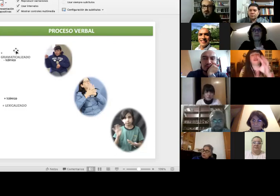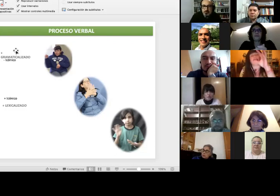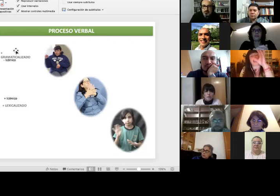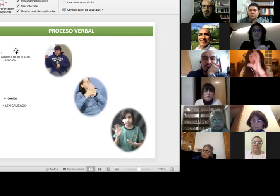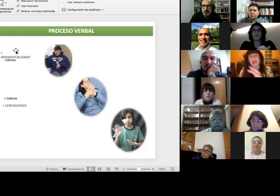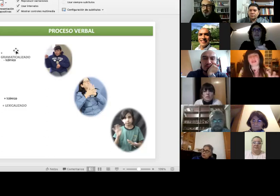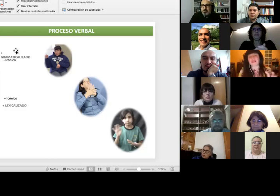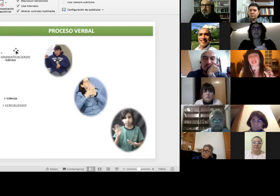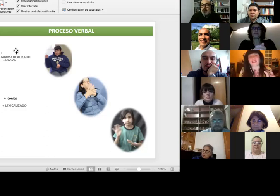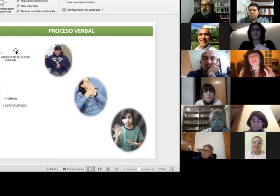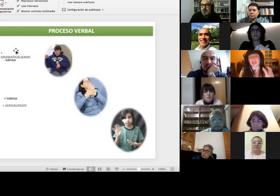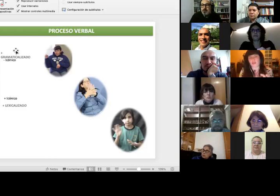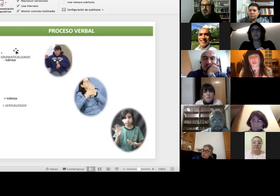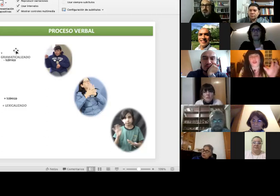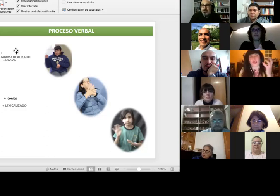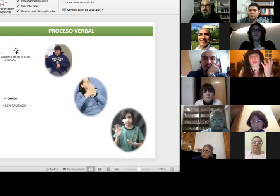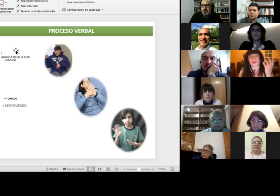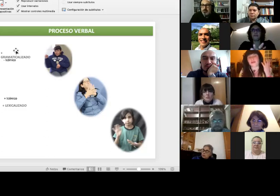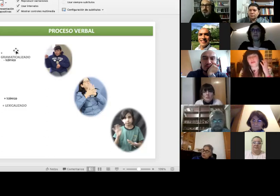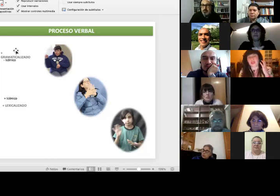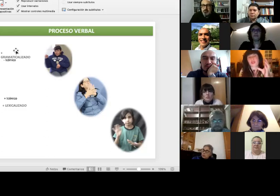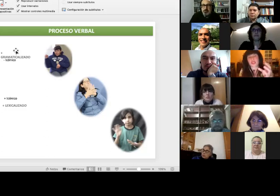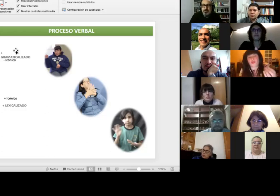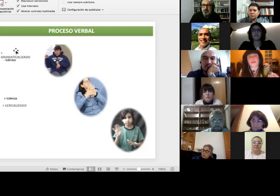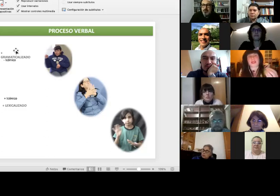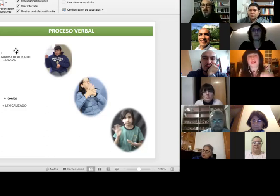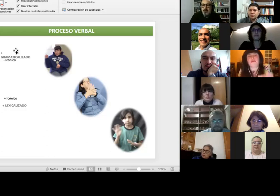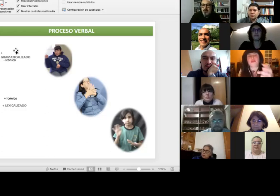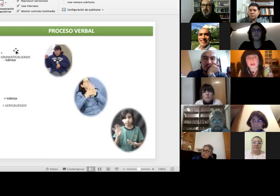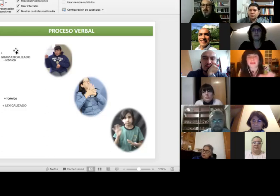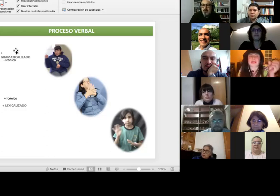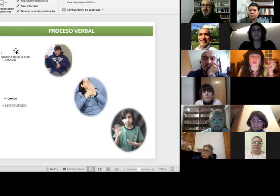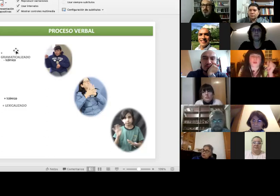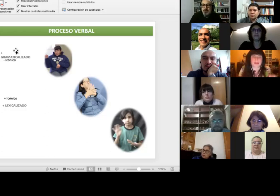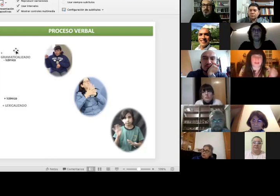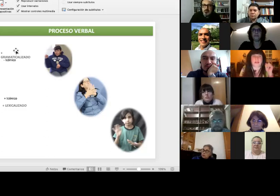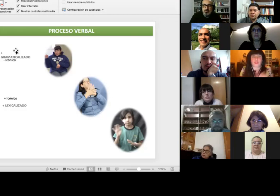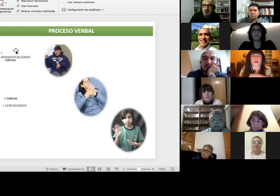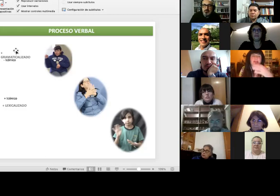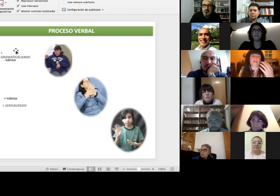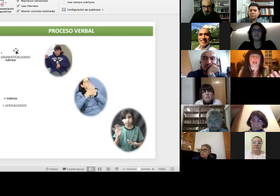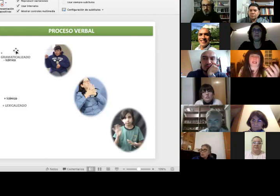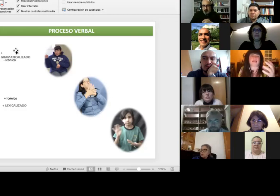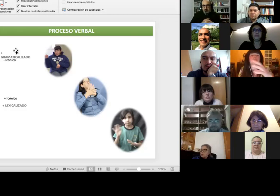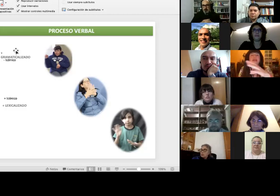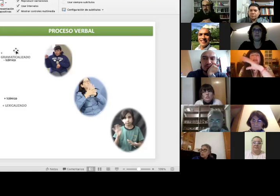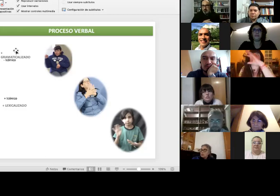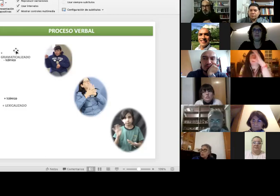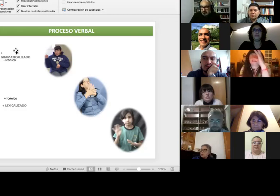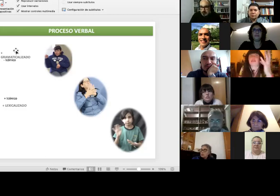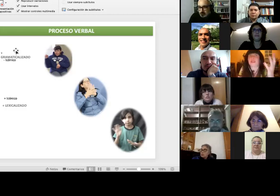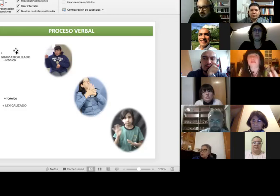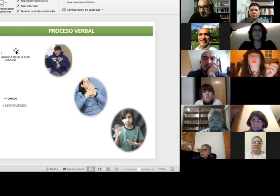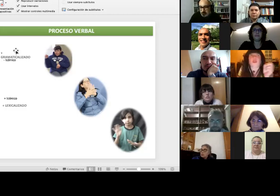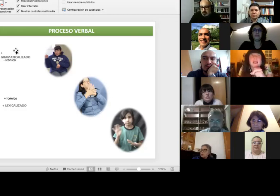entendido de que lo más lexicalizado constituye en verdad formas lingüísticas, formas verbales, que